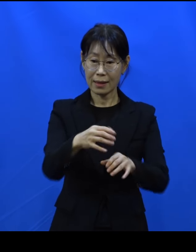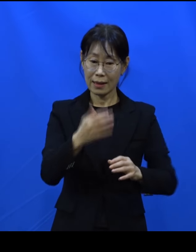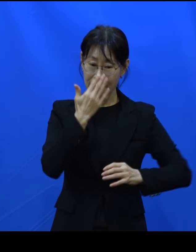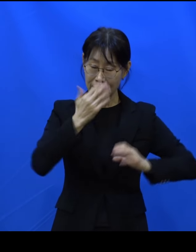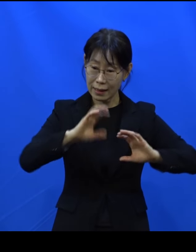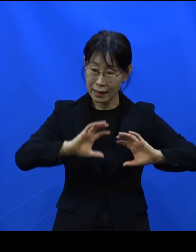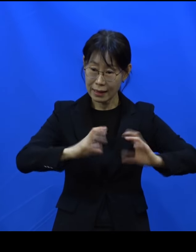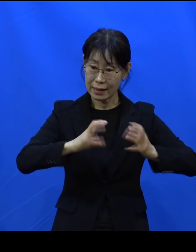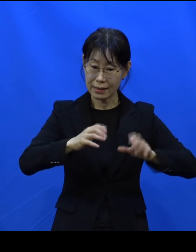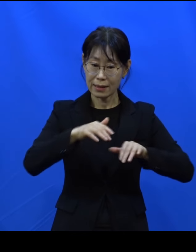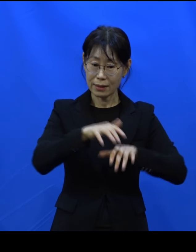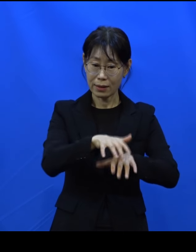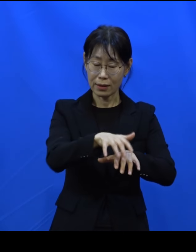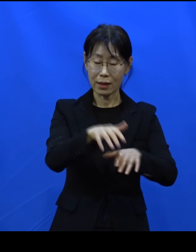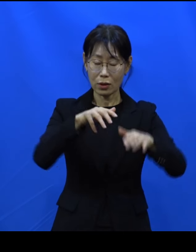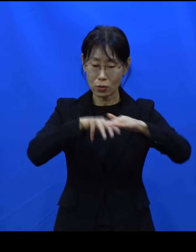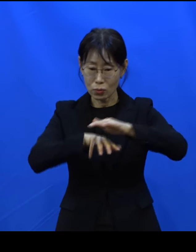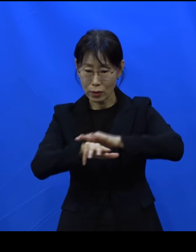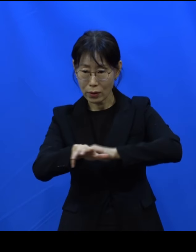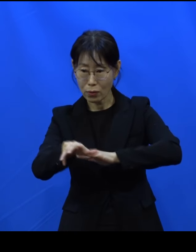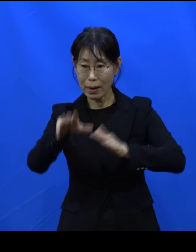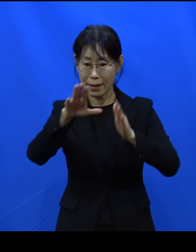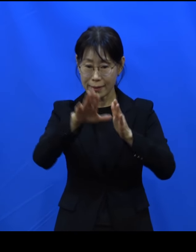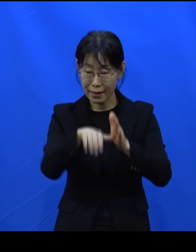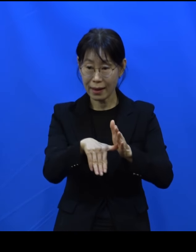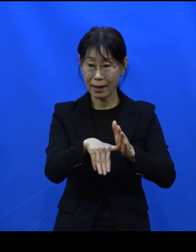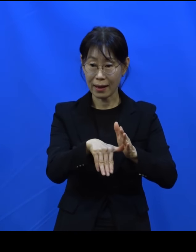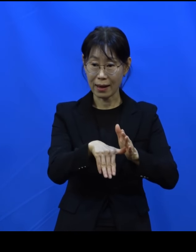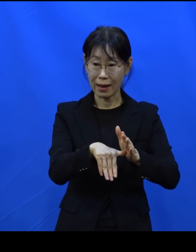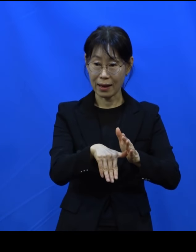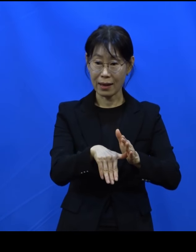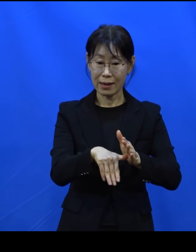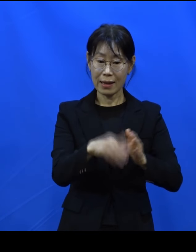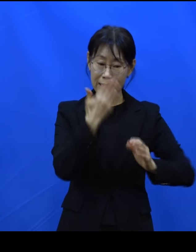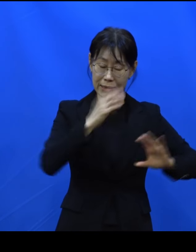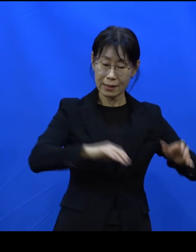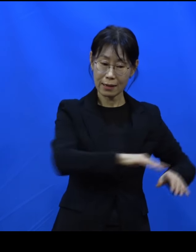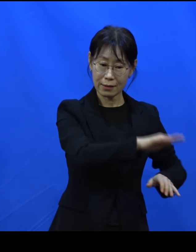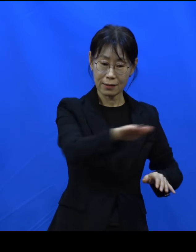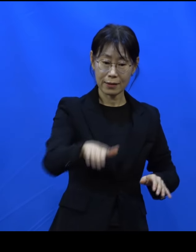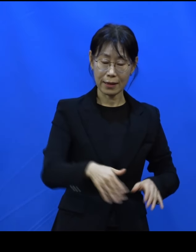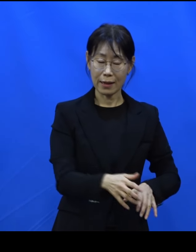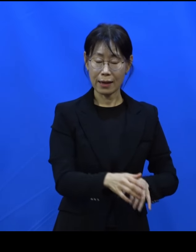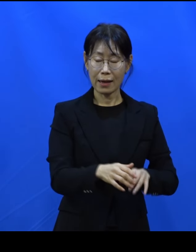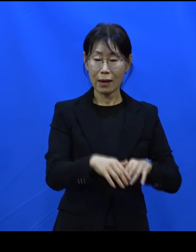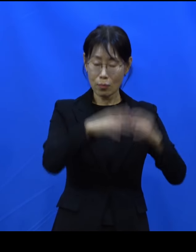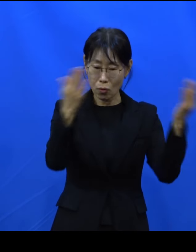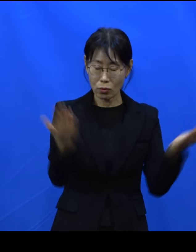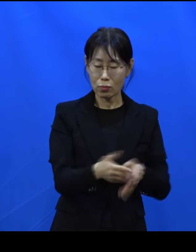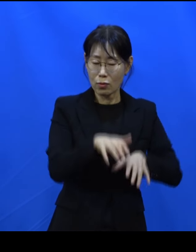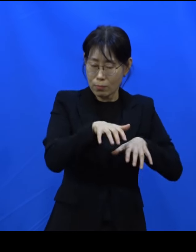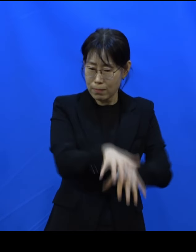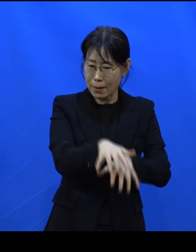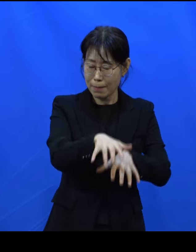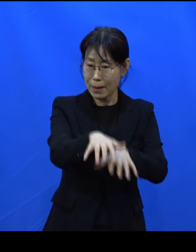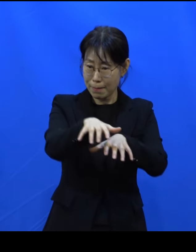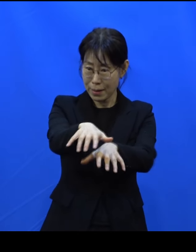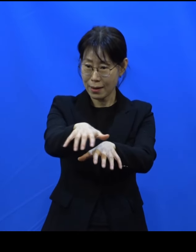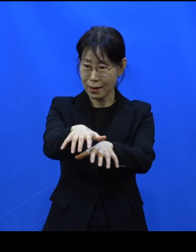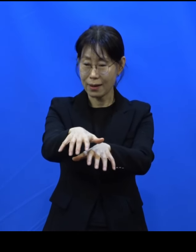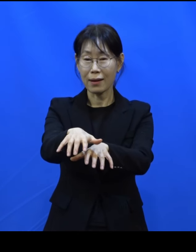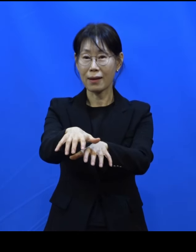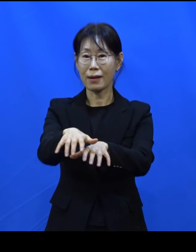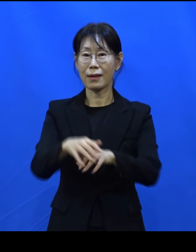가나안이 가장 강력한 행진이었죠. 그리고 광야에서 예루살렘으로, 그죠? 행진. 자,